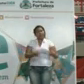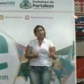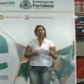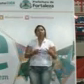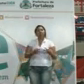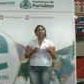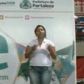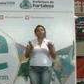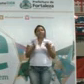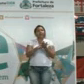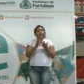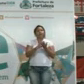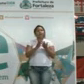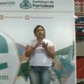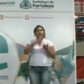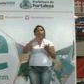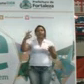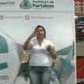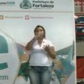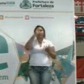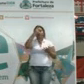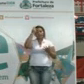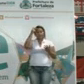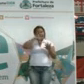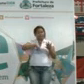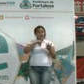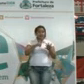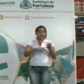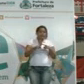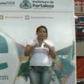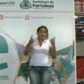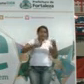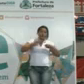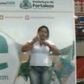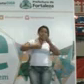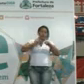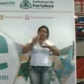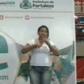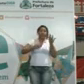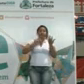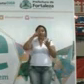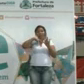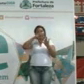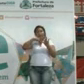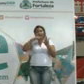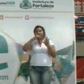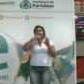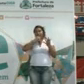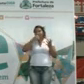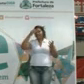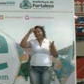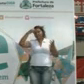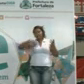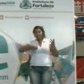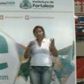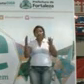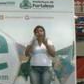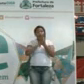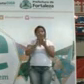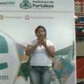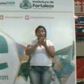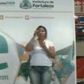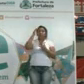E era o livro que estava sendo lido. Então os poetas começam a escrever de maneira mais pessimista. Alguns tentam fugir da realidade